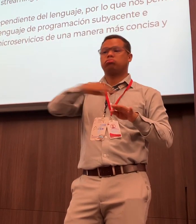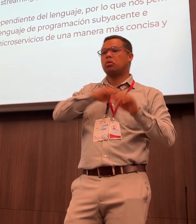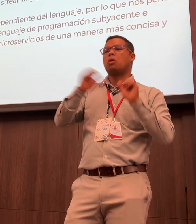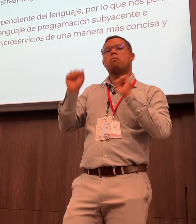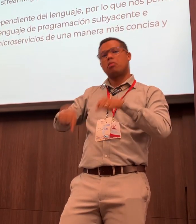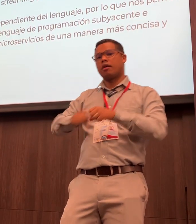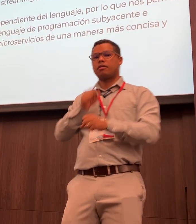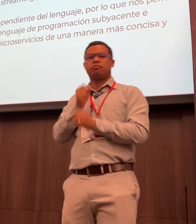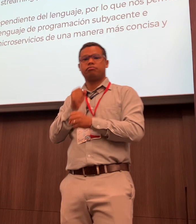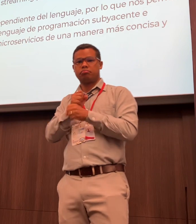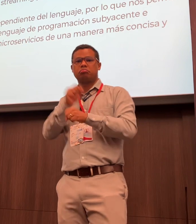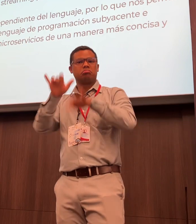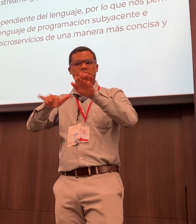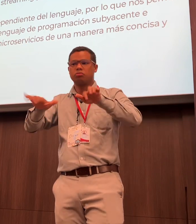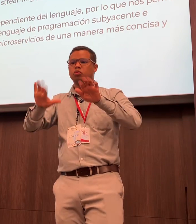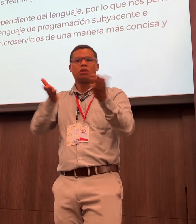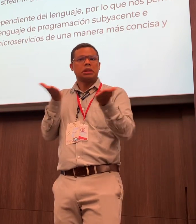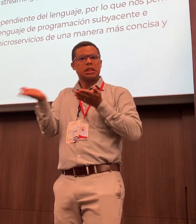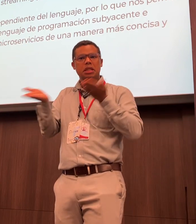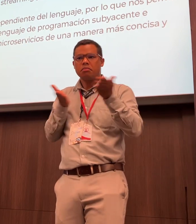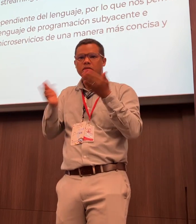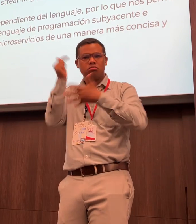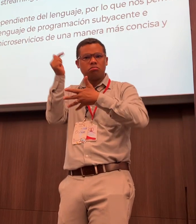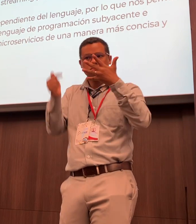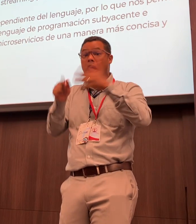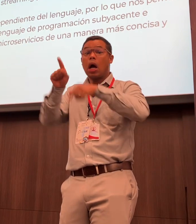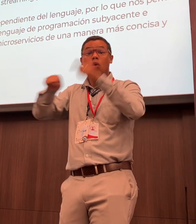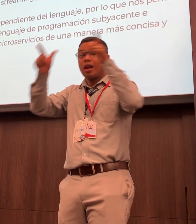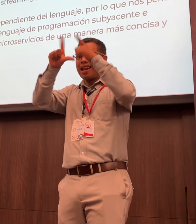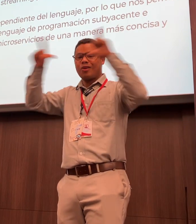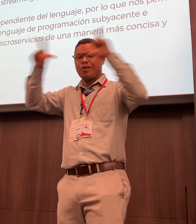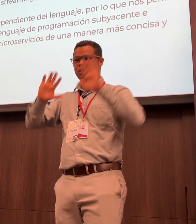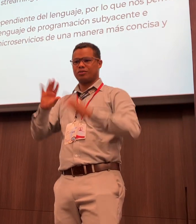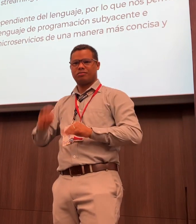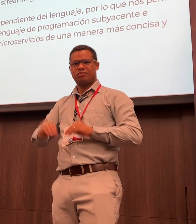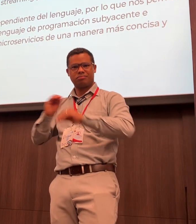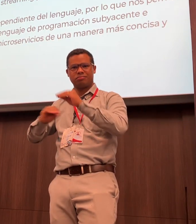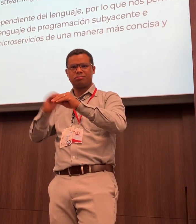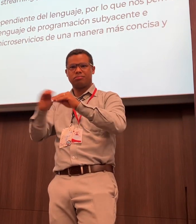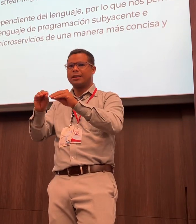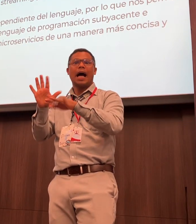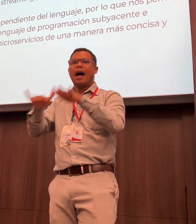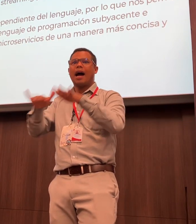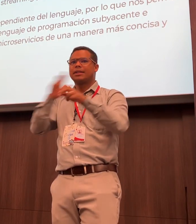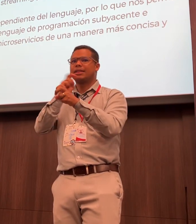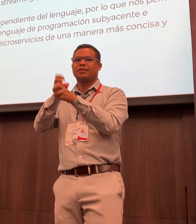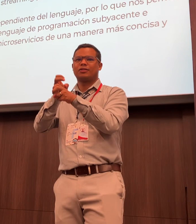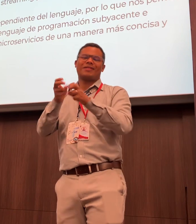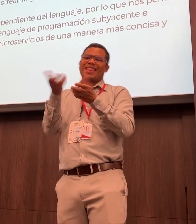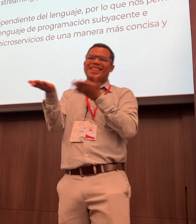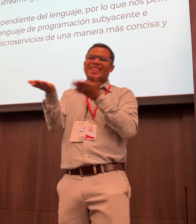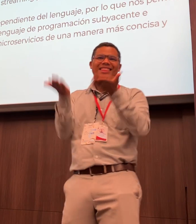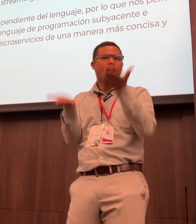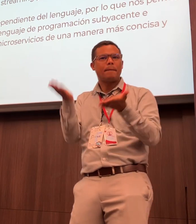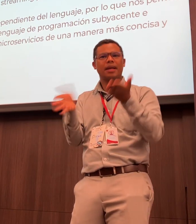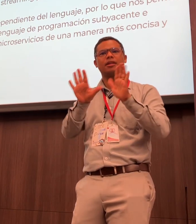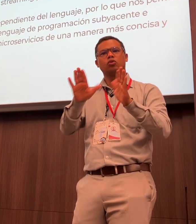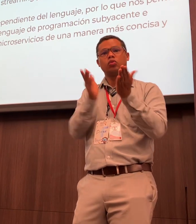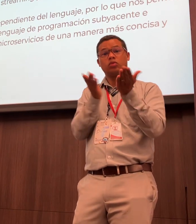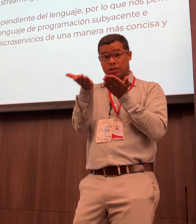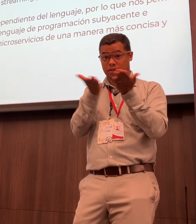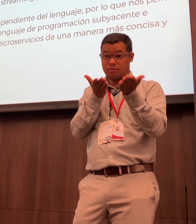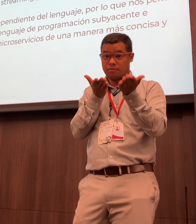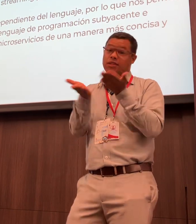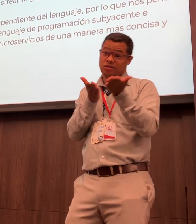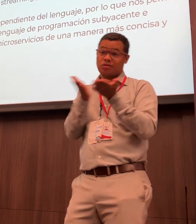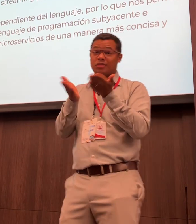a microservicios, donde por ahí el lenguaje de programación puede ser crítico para determinado servicio y no nos ata a construir las cosas en